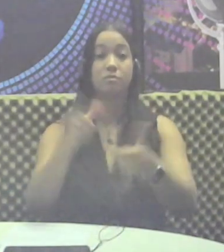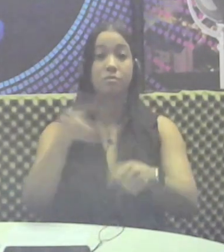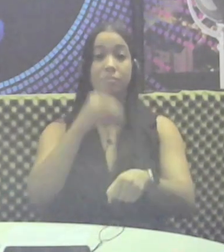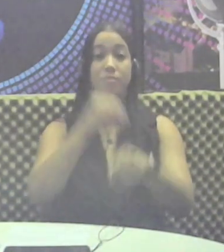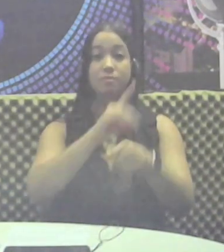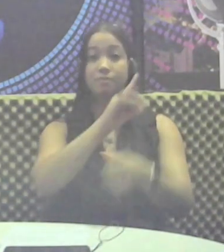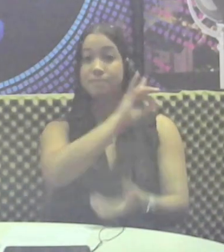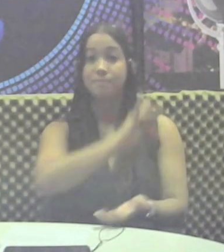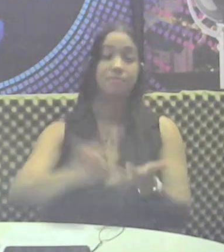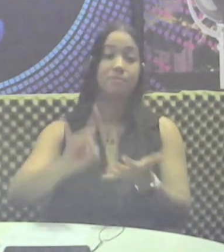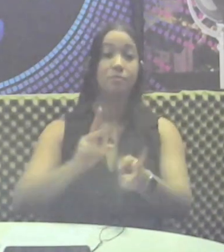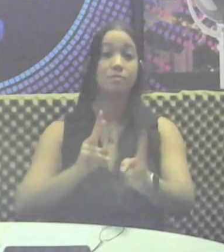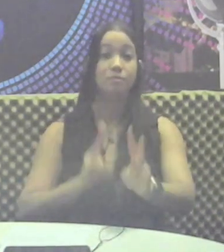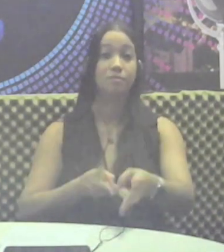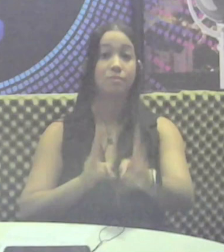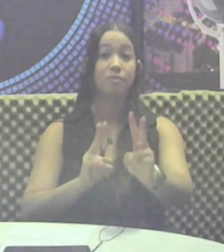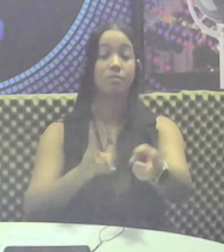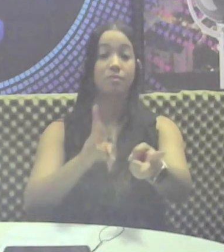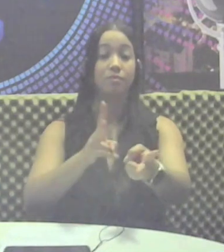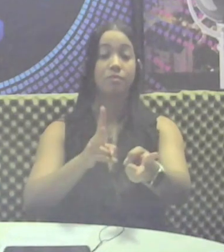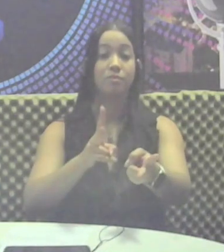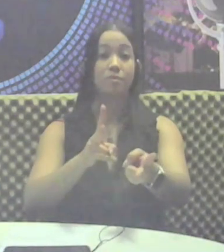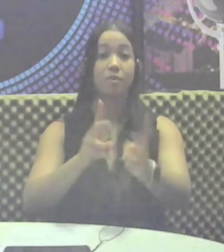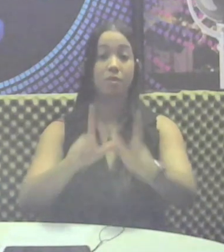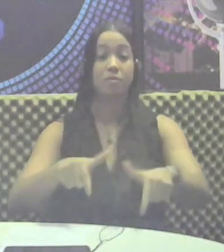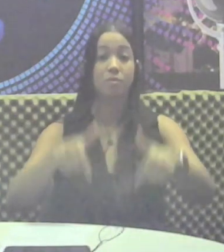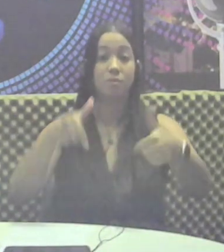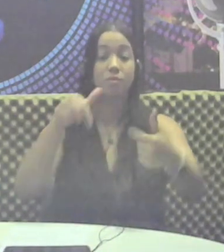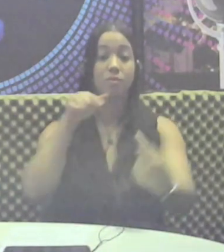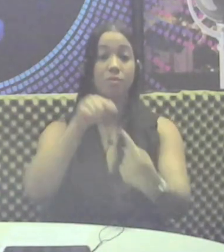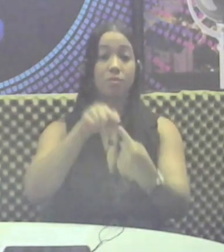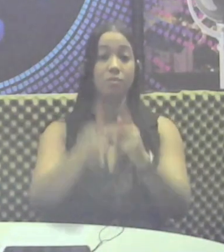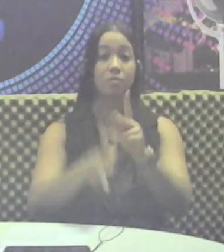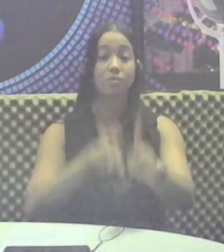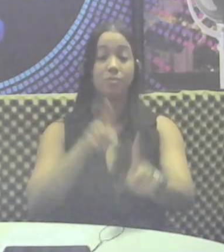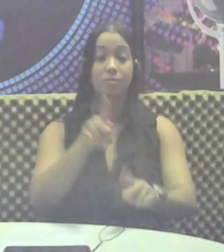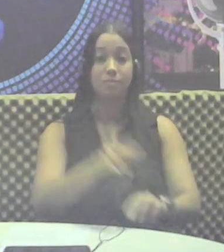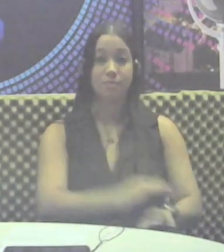Não sejam efetivados em prol da população.